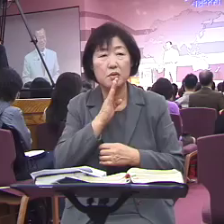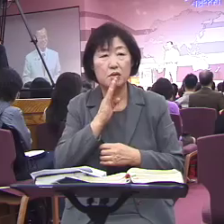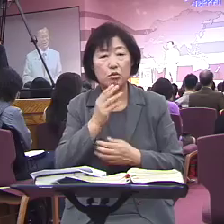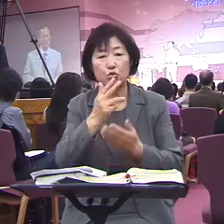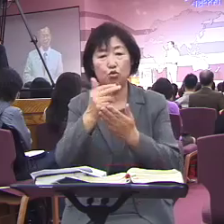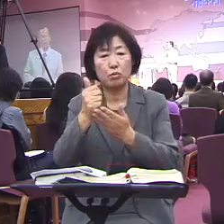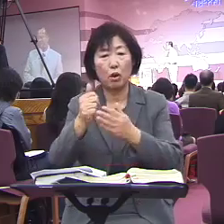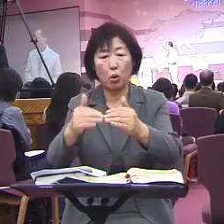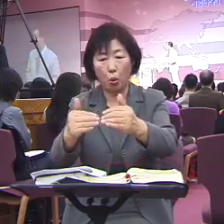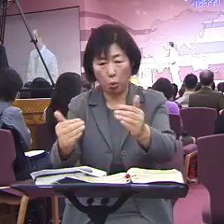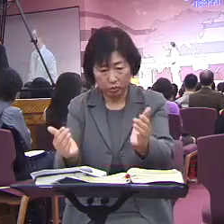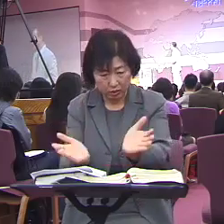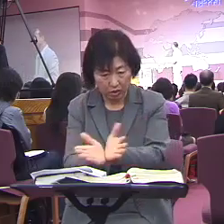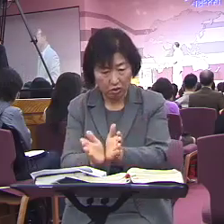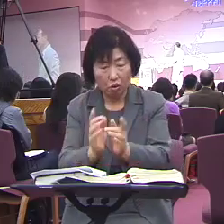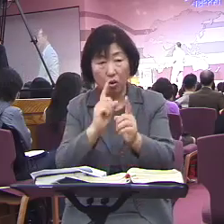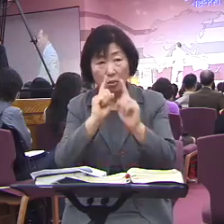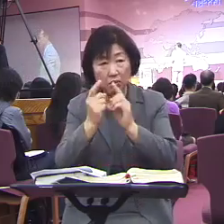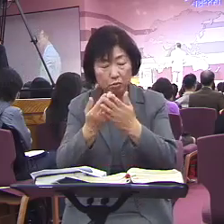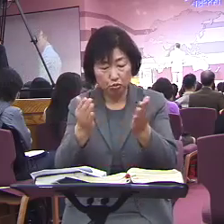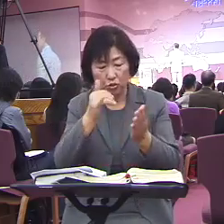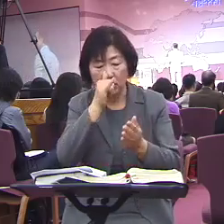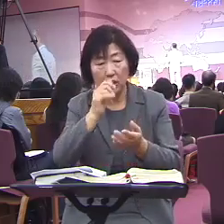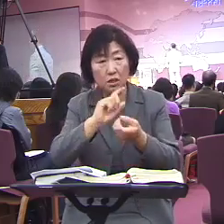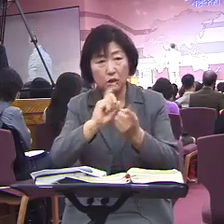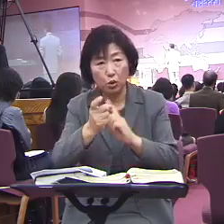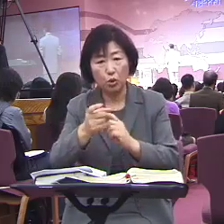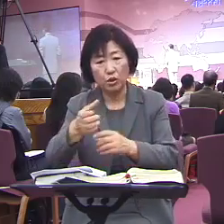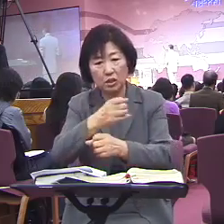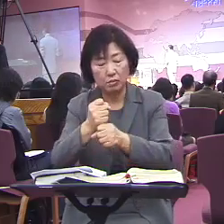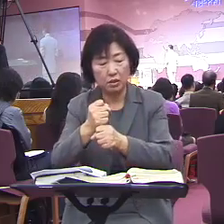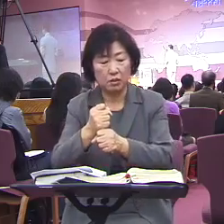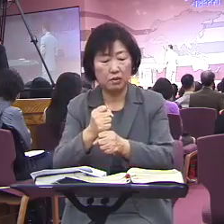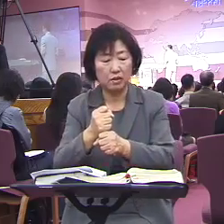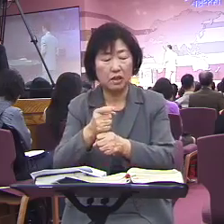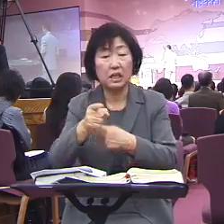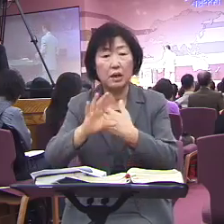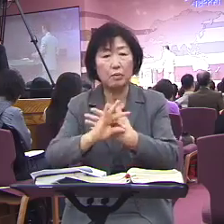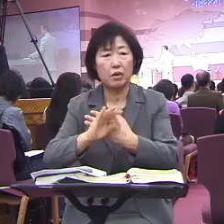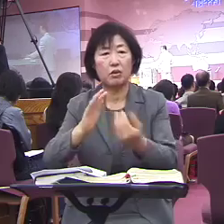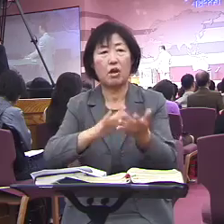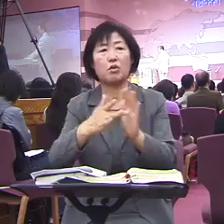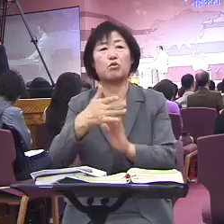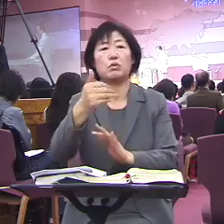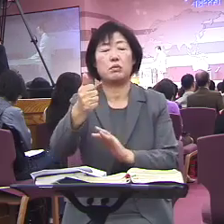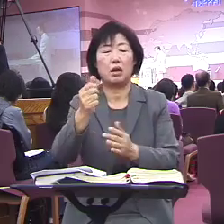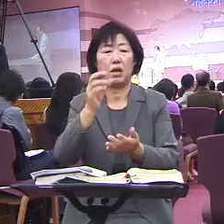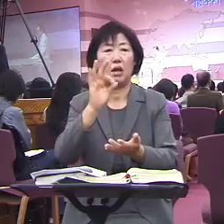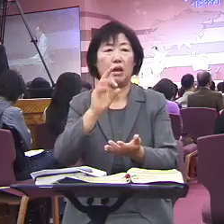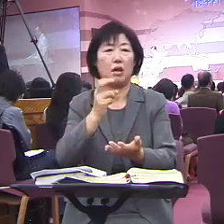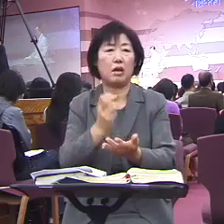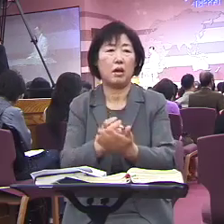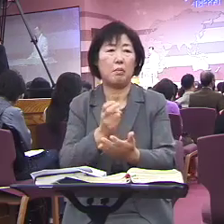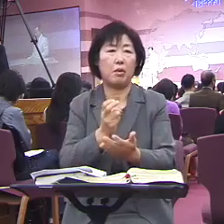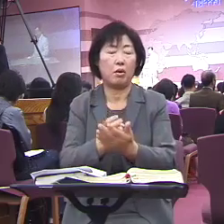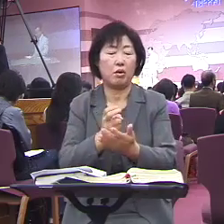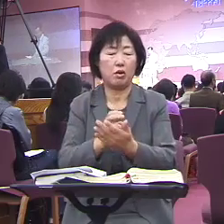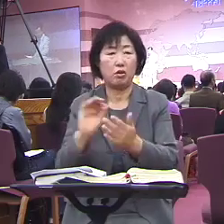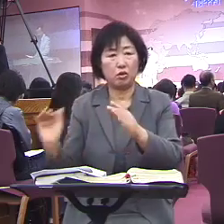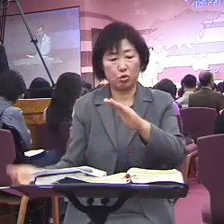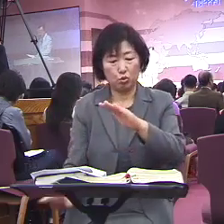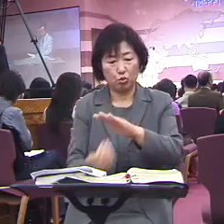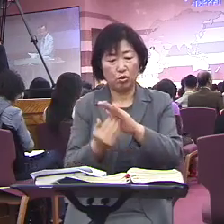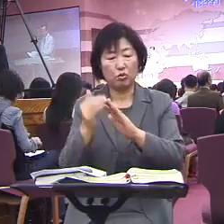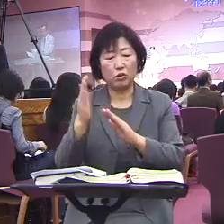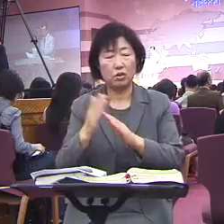공동체라고 말씀하십니다. 자, 서로 짐을 지라. 그리하면 우리는 예수님의 계명을 이루게 됩니다.